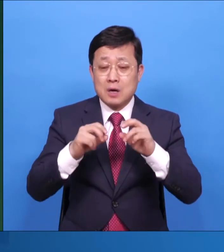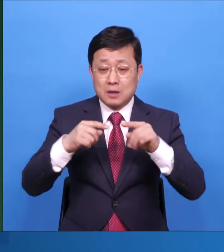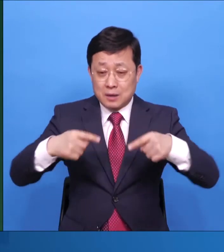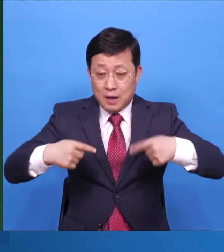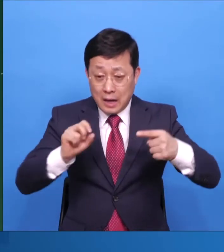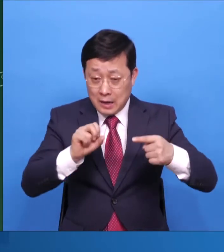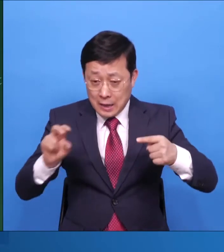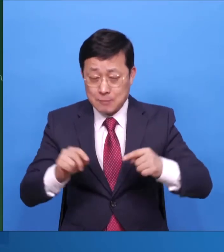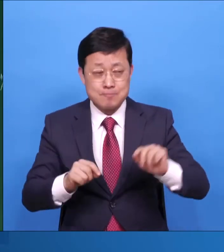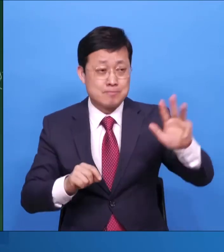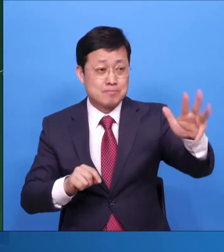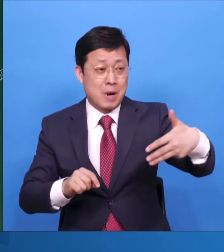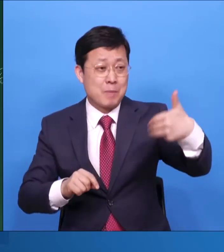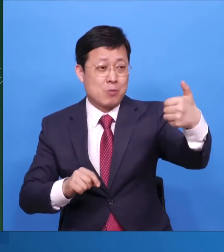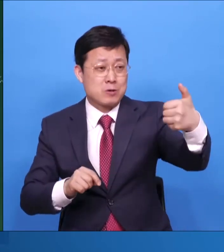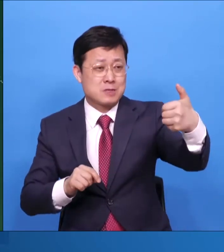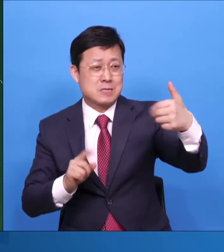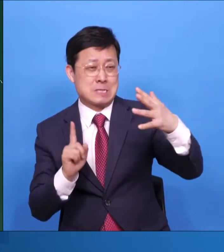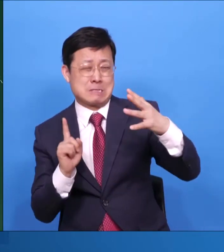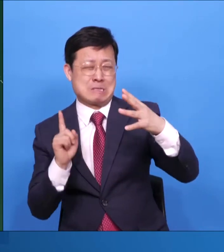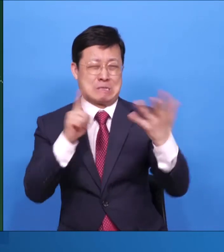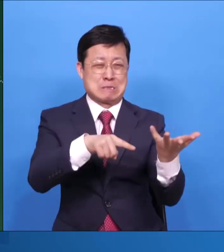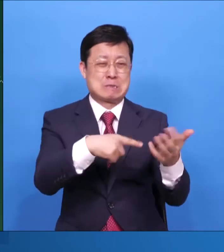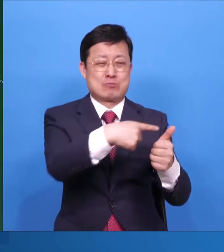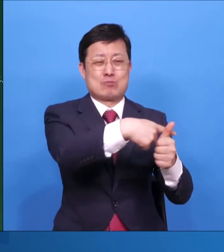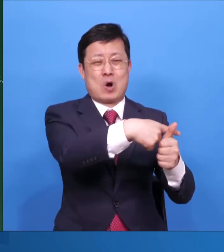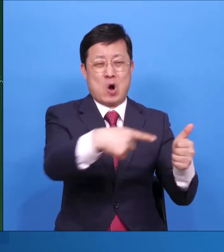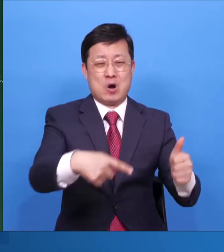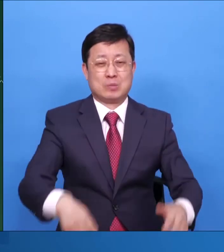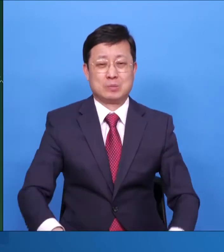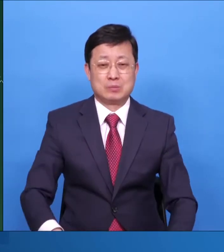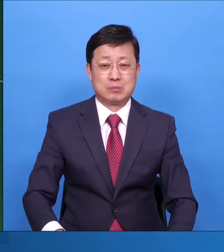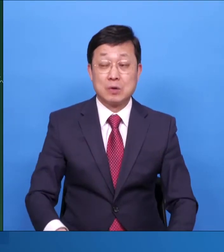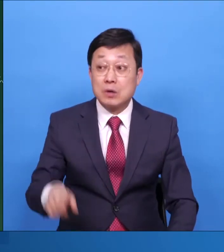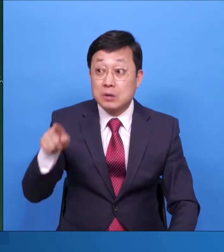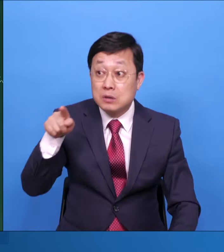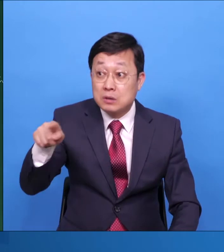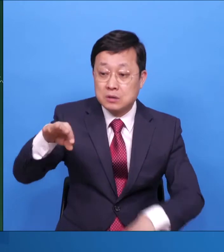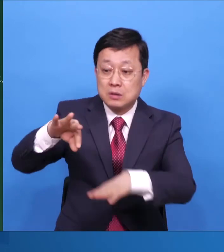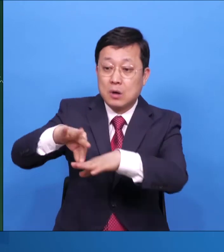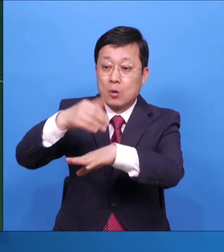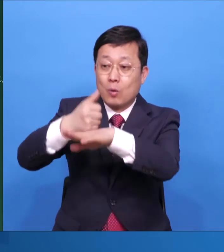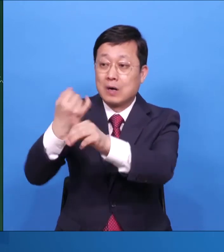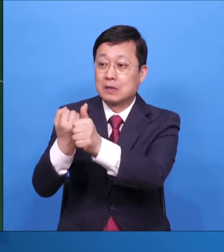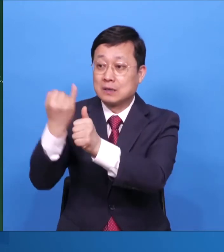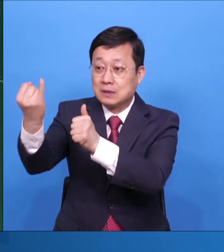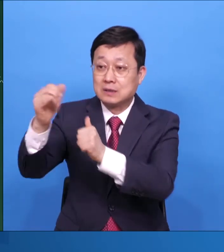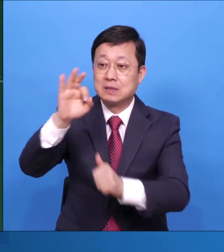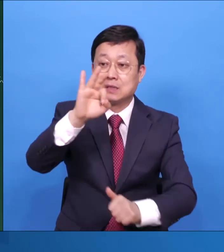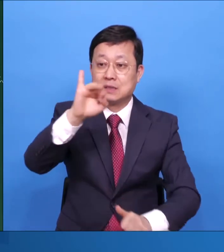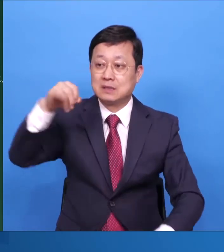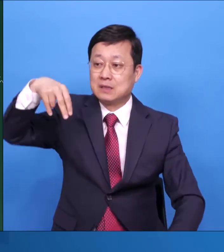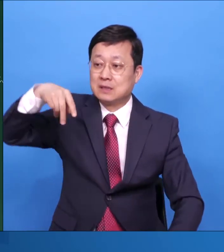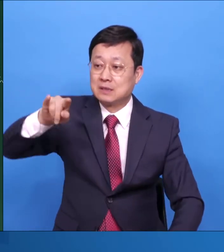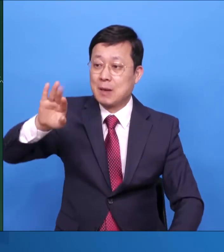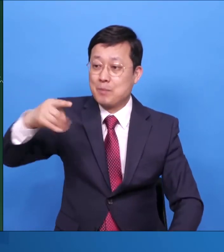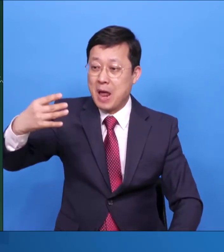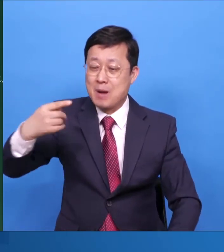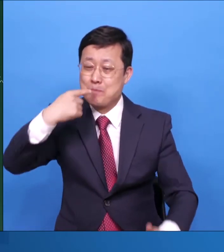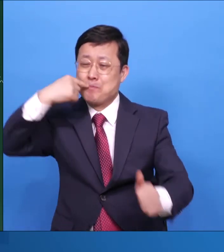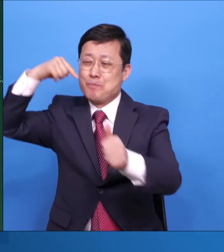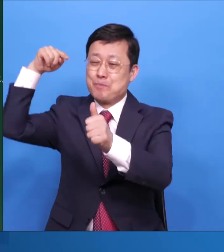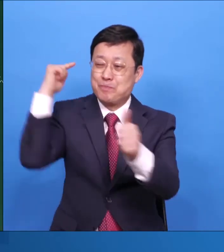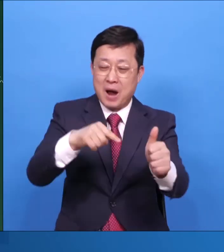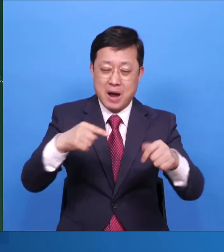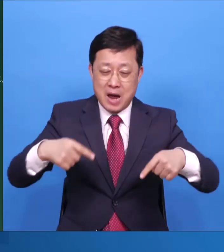todos los falsos profetas. 없앤 엘리야를 죽이라고 완전히 지명수배를 내린 거예요. Vemos que Elías